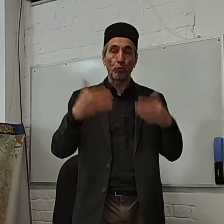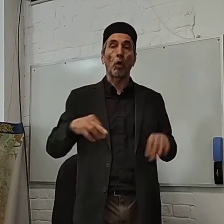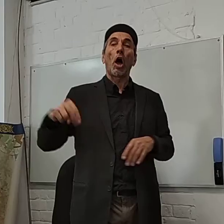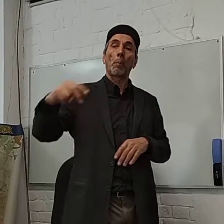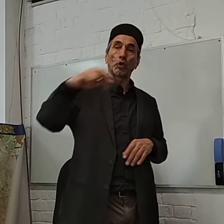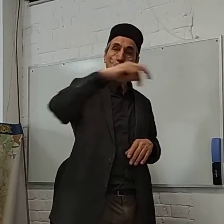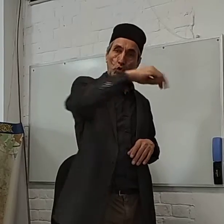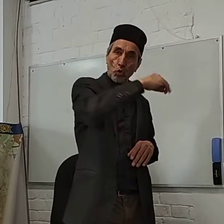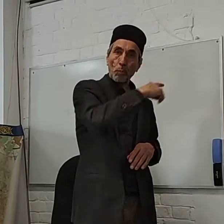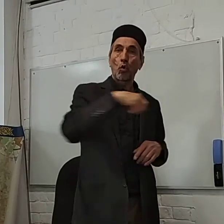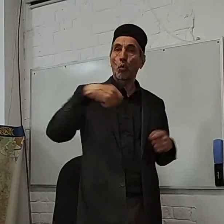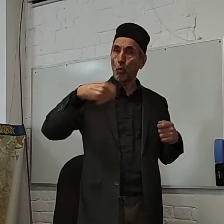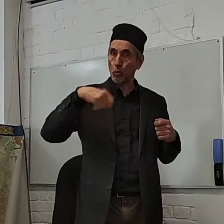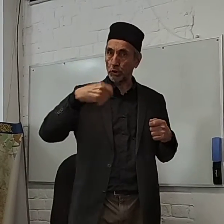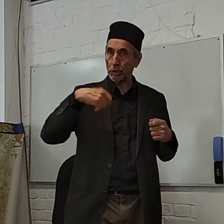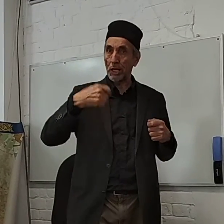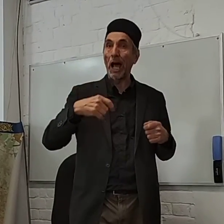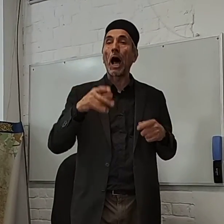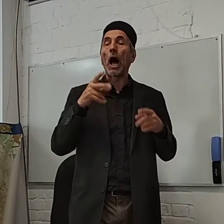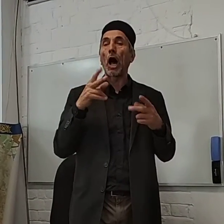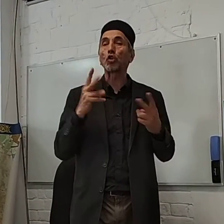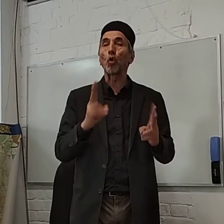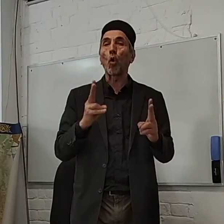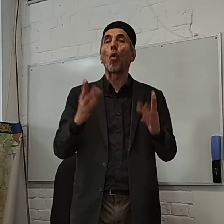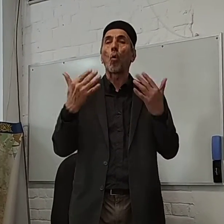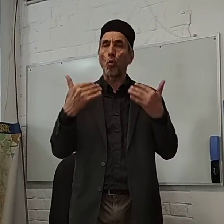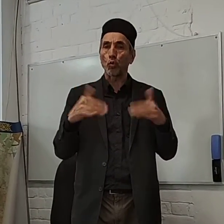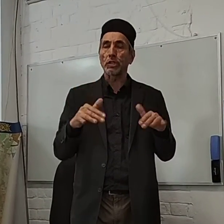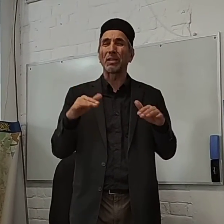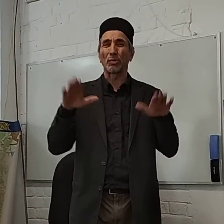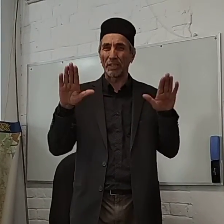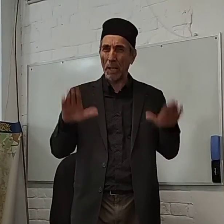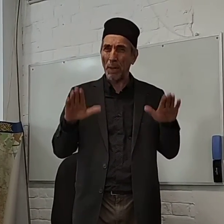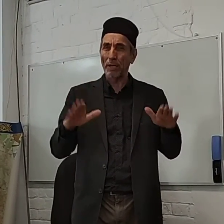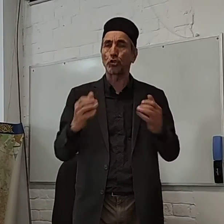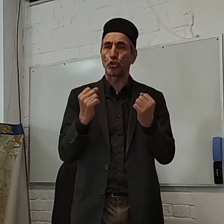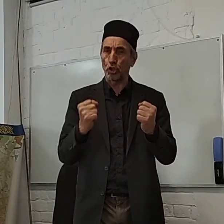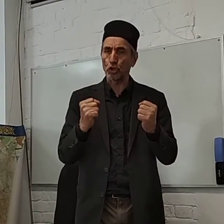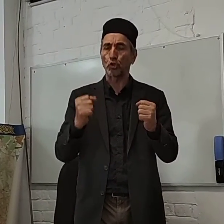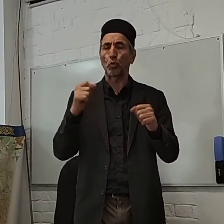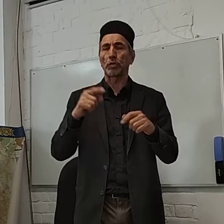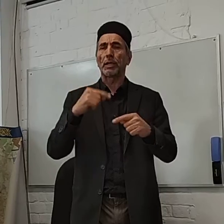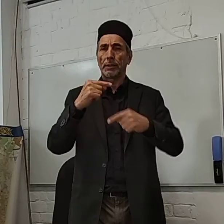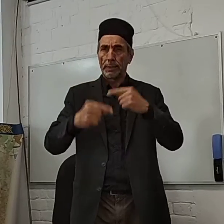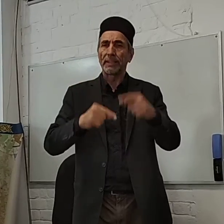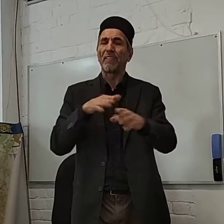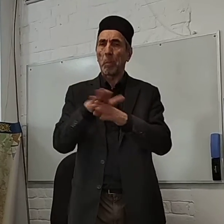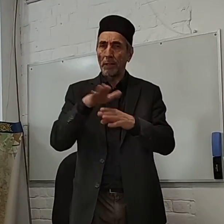храма. Потом идем, уже. А кто уже намаз держит, уже